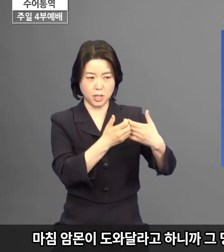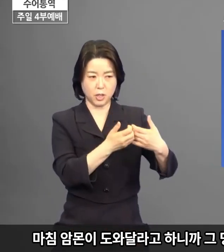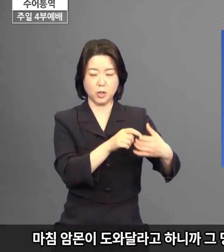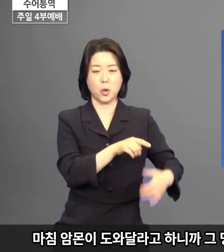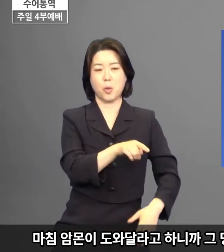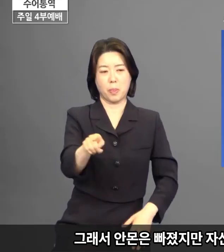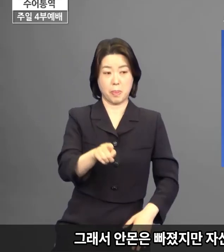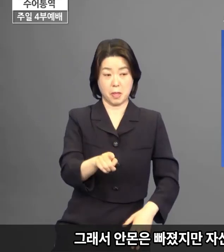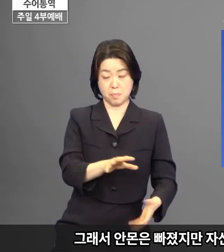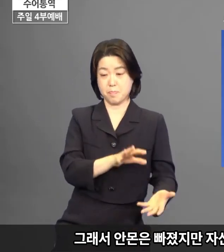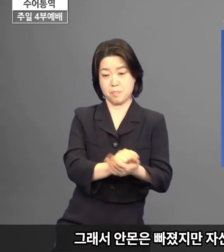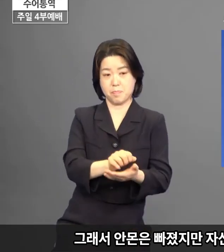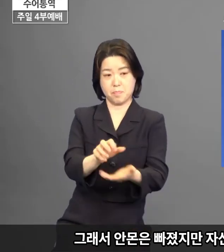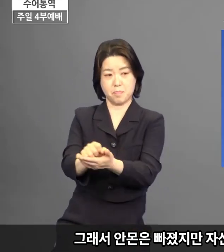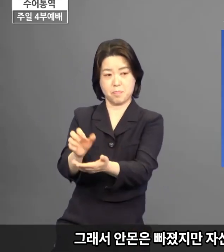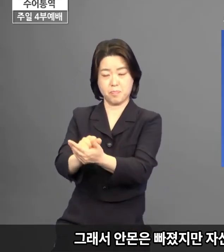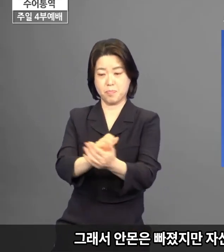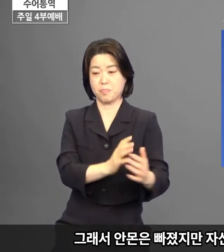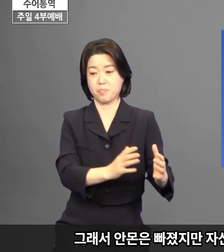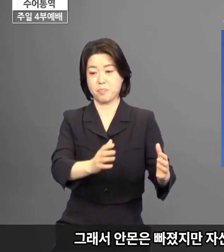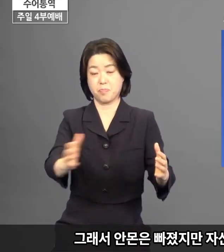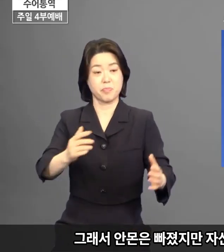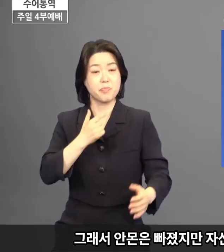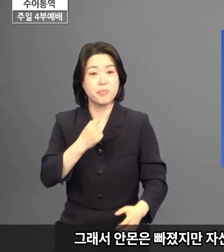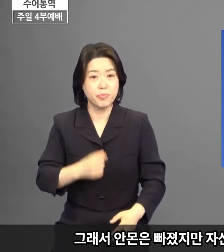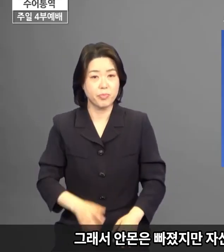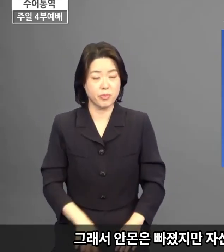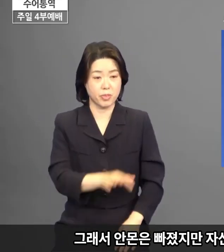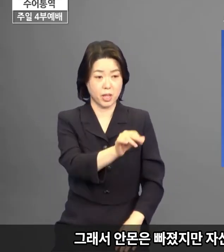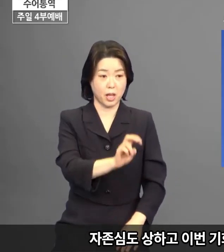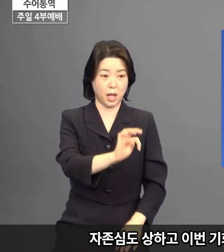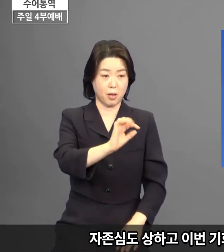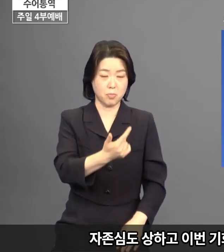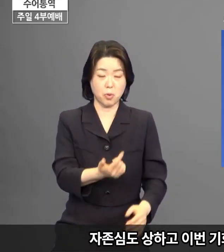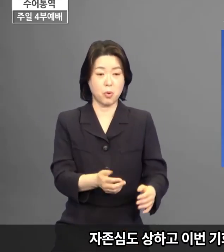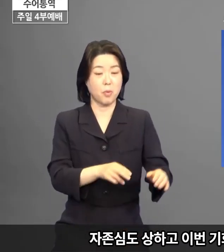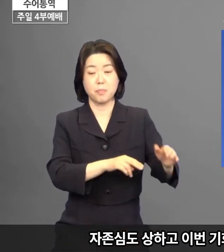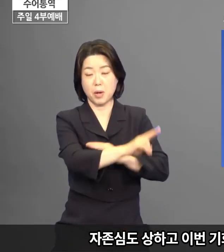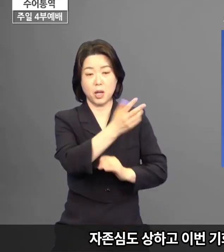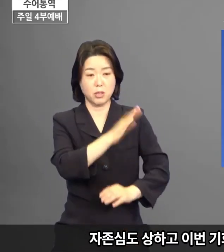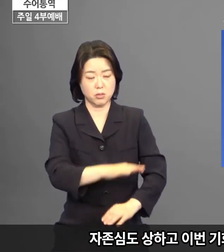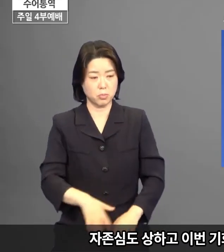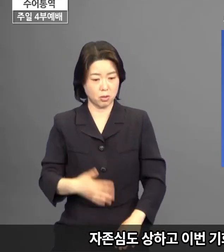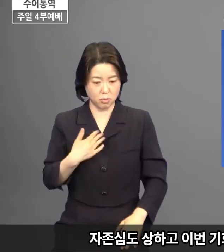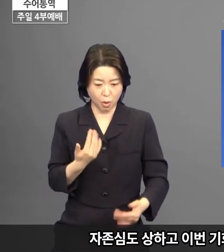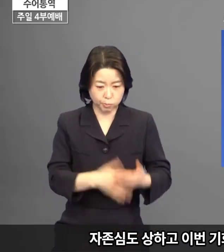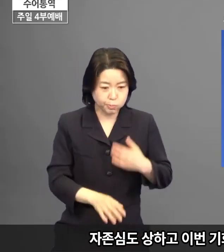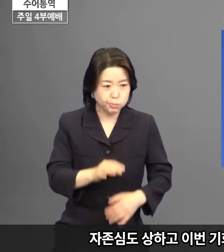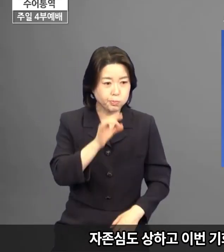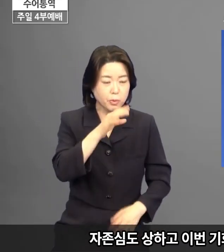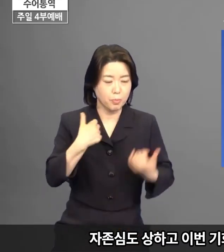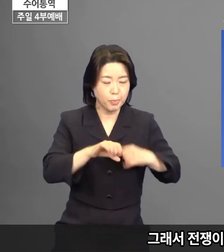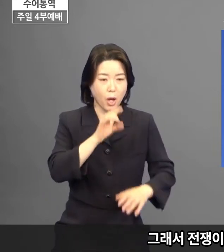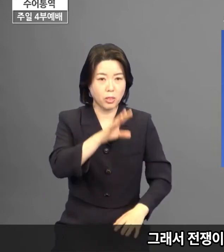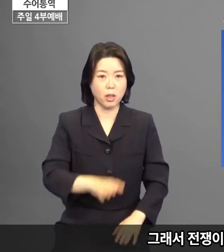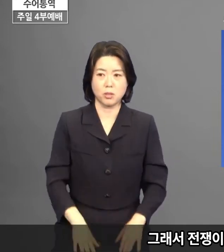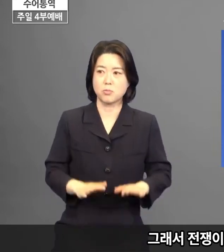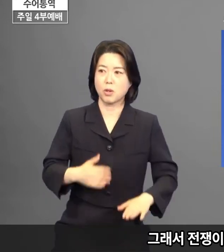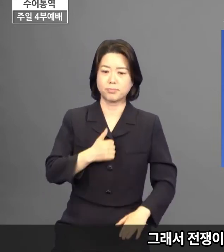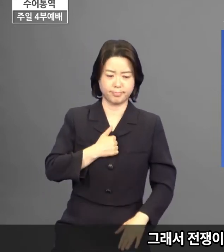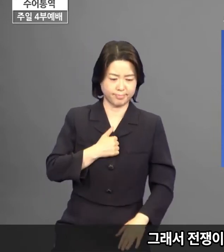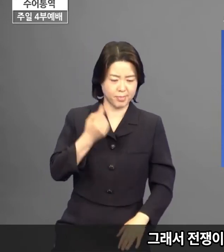온 겁니다. 그래서 암몬은 빠졌지만 사실은 물러설 수가 없는 거예요. 자존심도 상하고 이번 기회에 다윗을